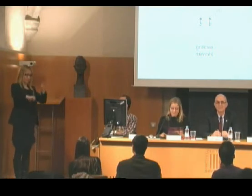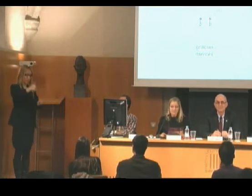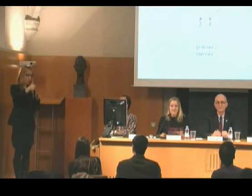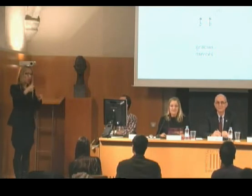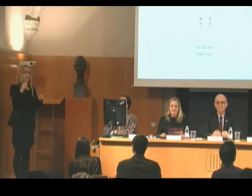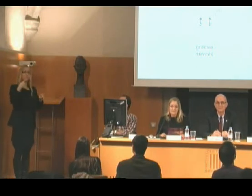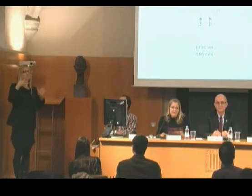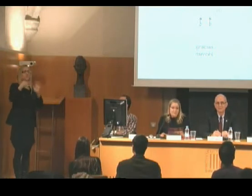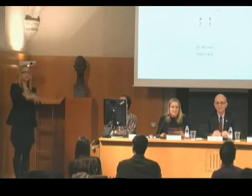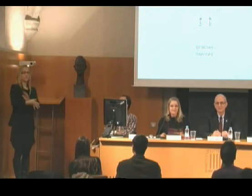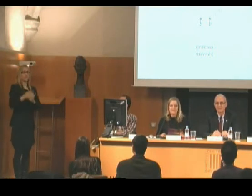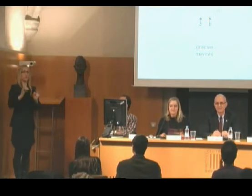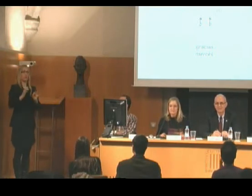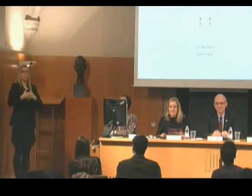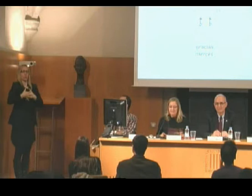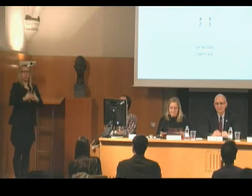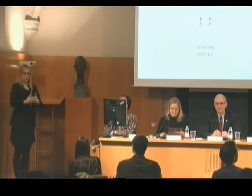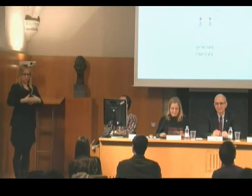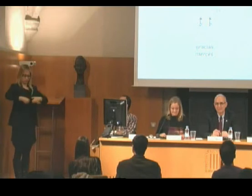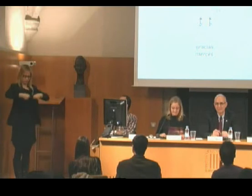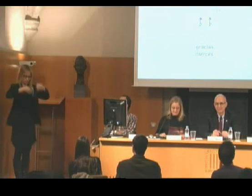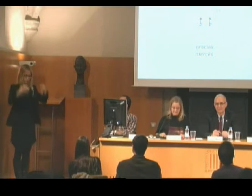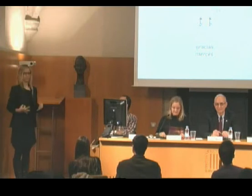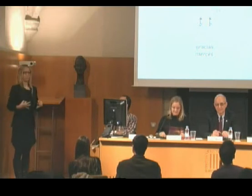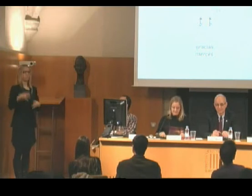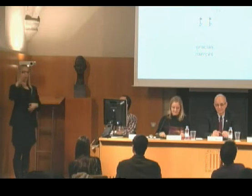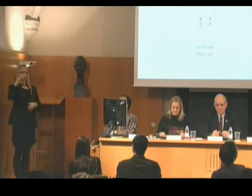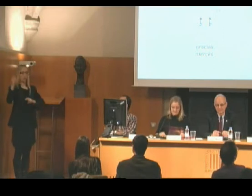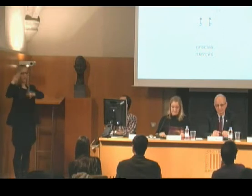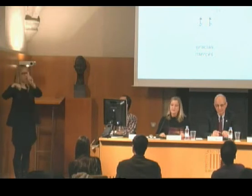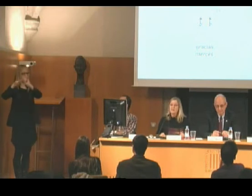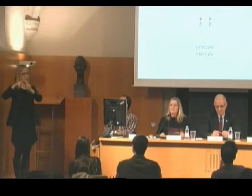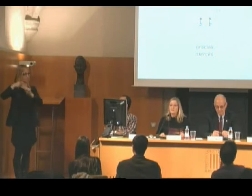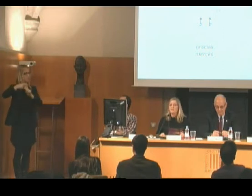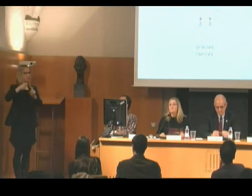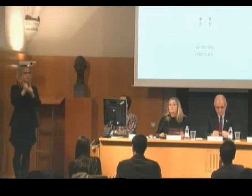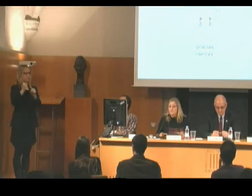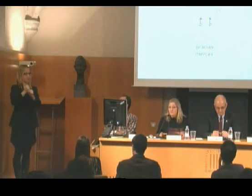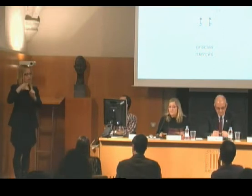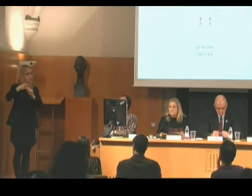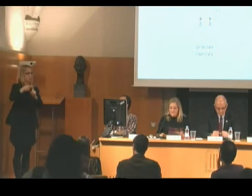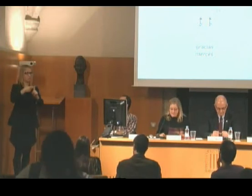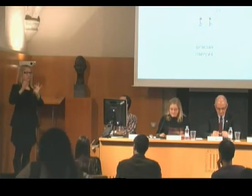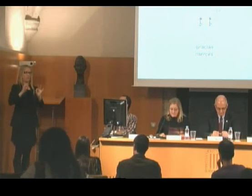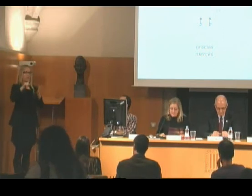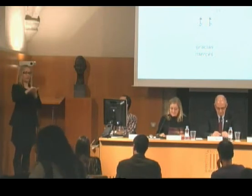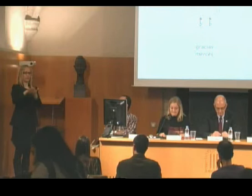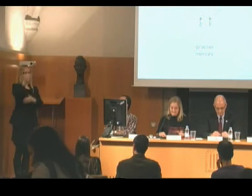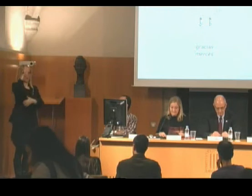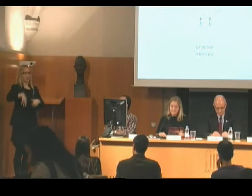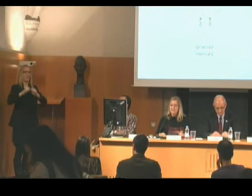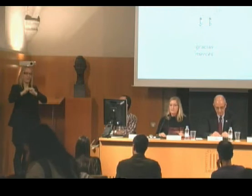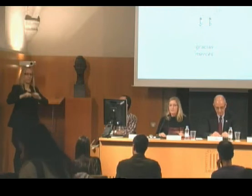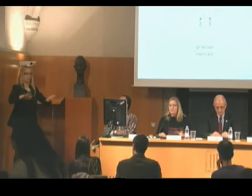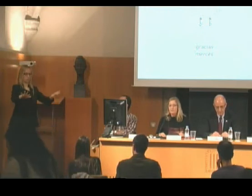la voluntat ferma del govern de la Generalitat de treballar per la difusió de la llengua de signes